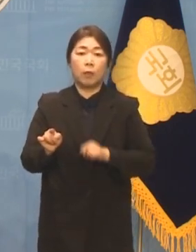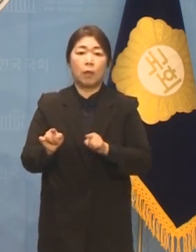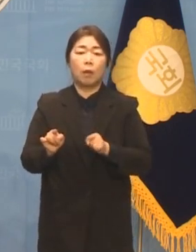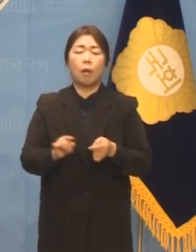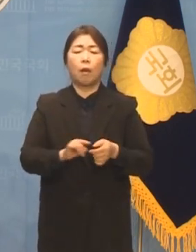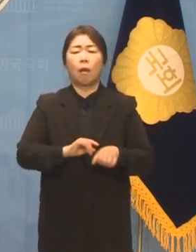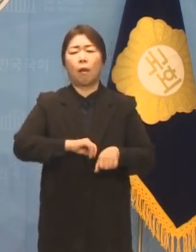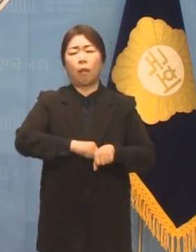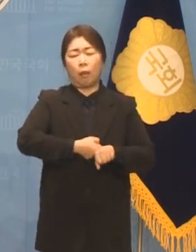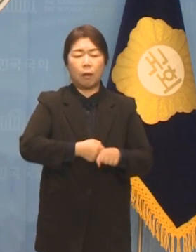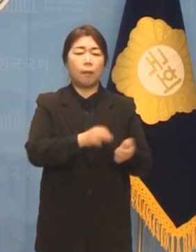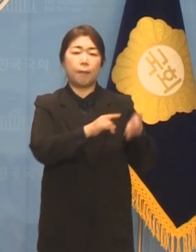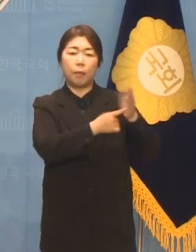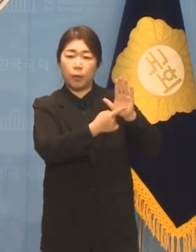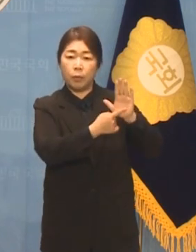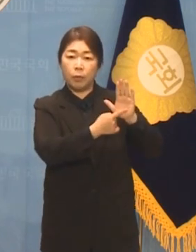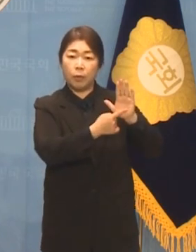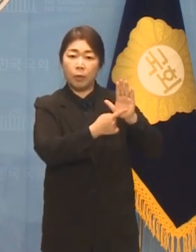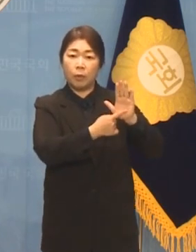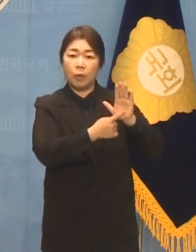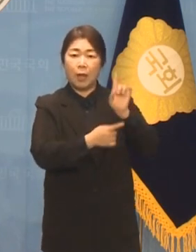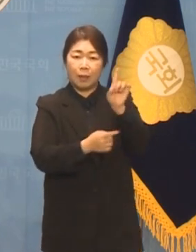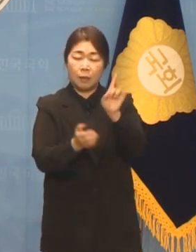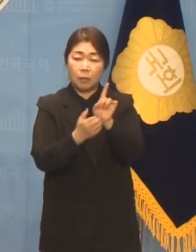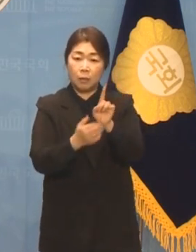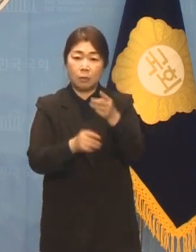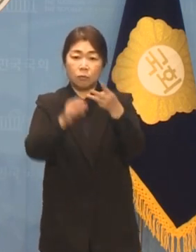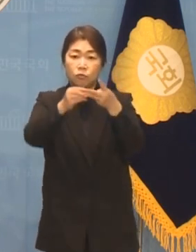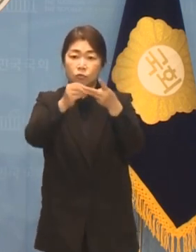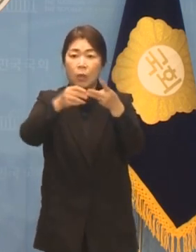발표를 했던 공동성명 딱 하나입니다.